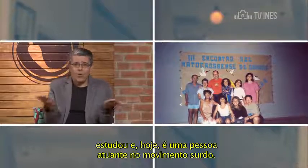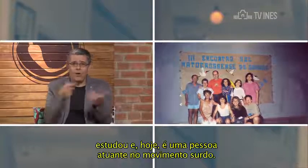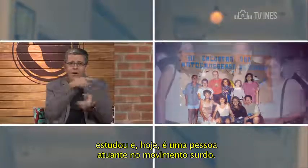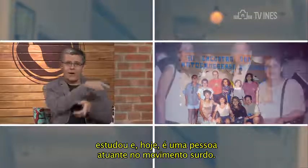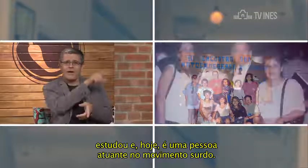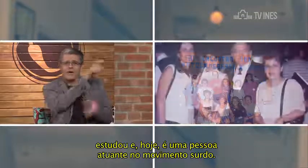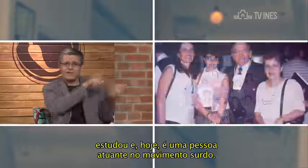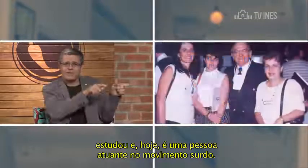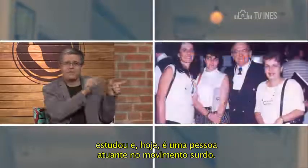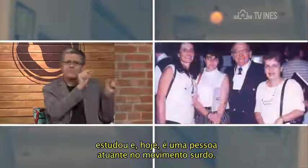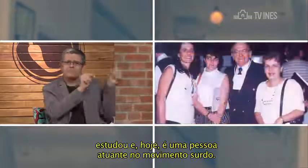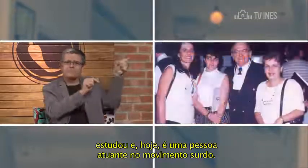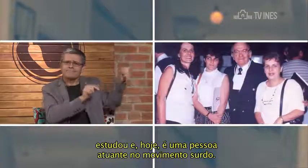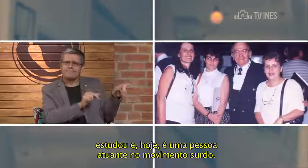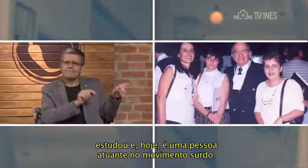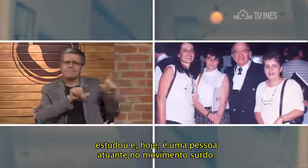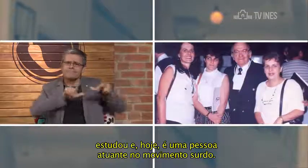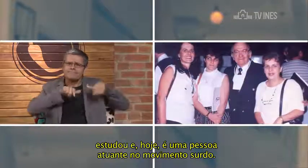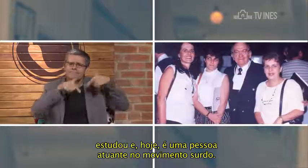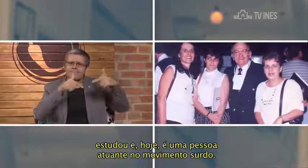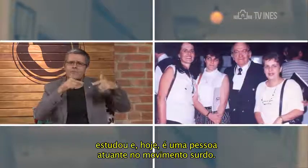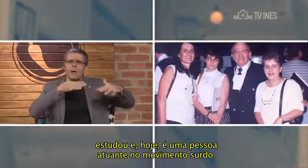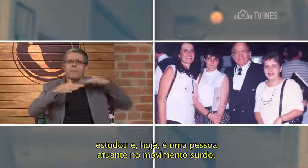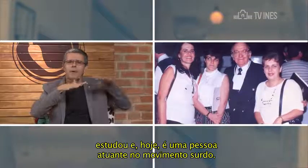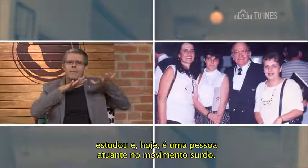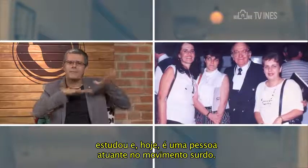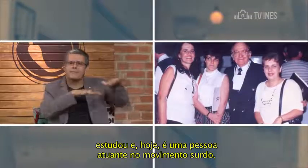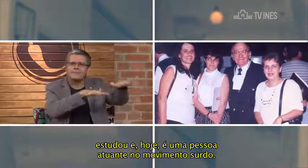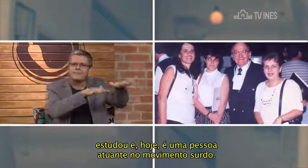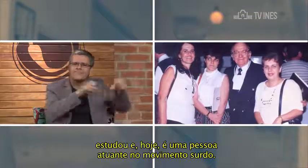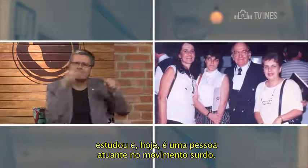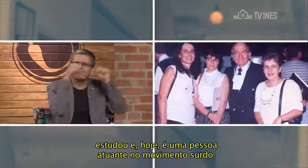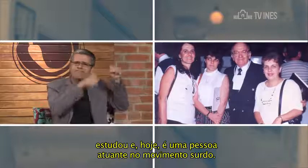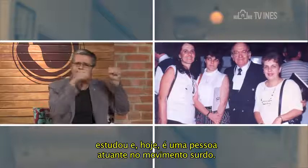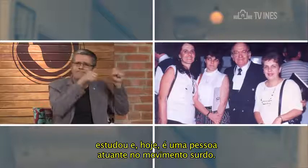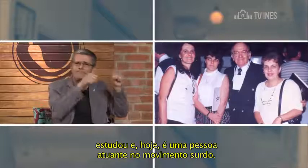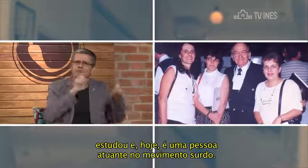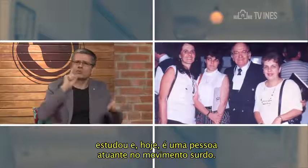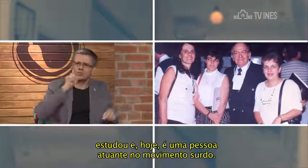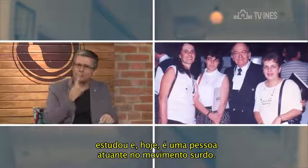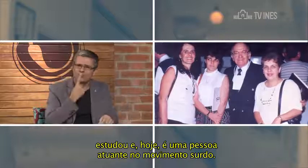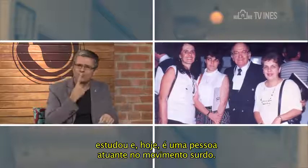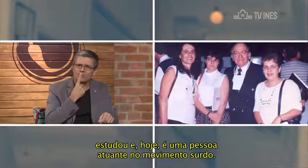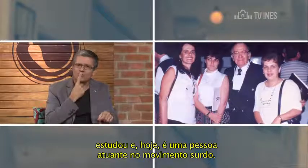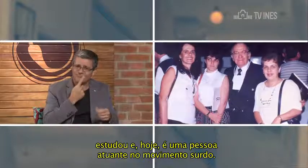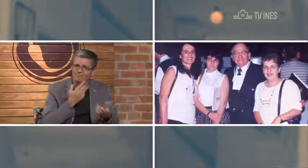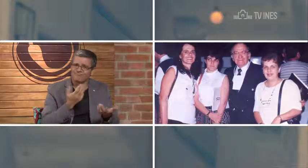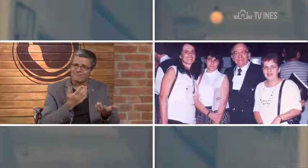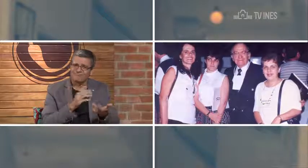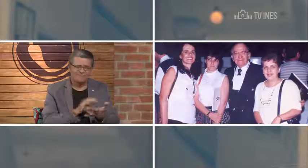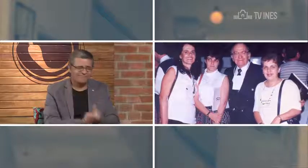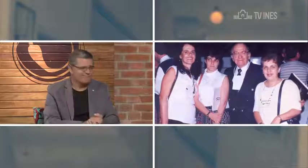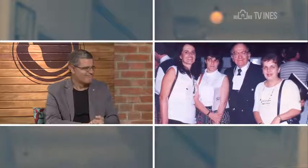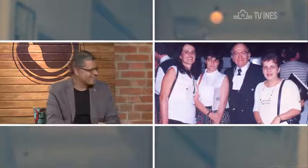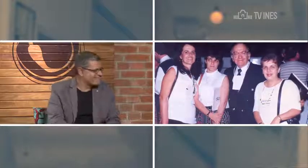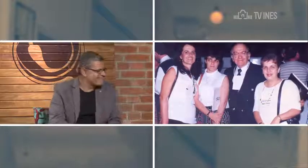Estudou E hoje É uma pessoa Atuante No movimento Surdo